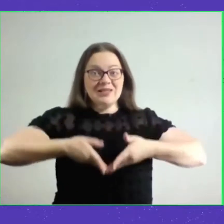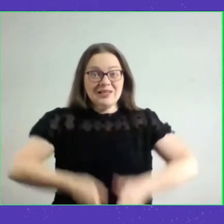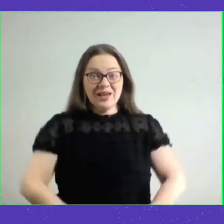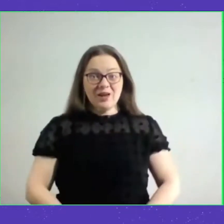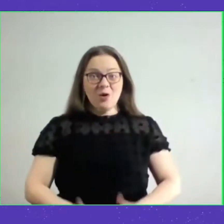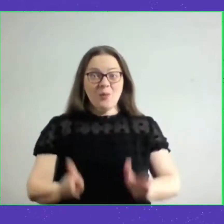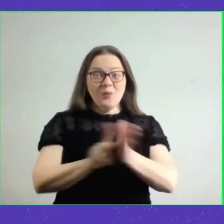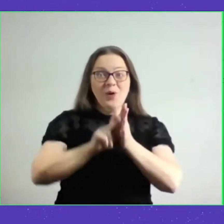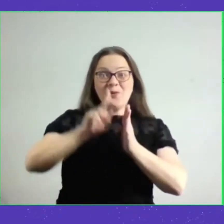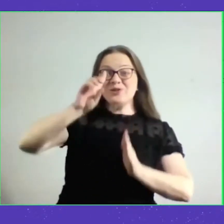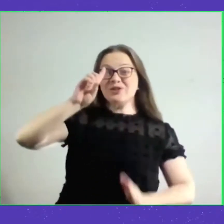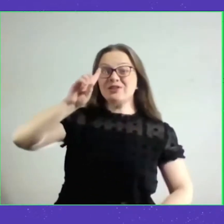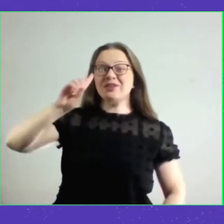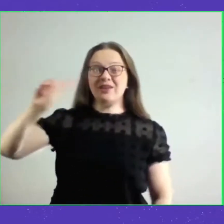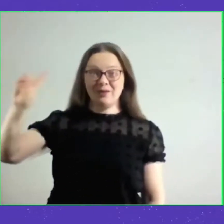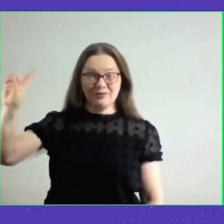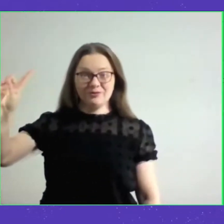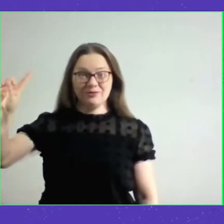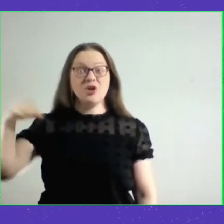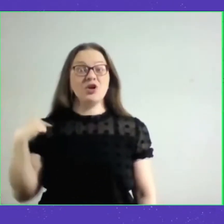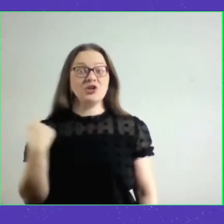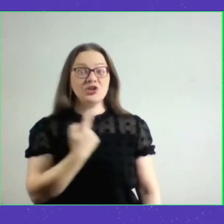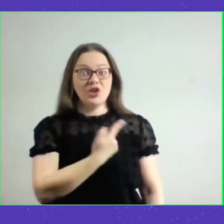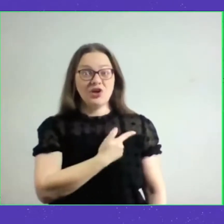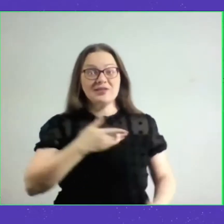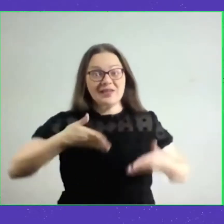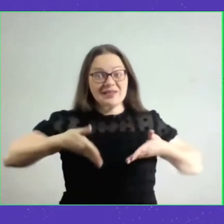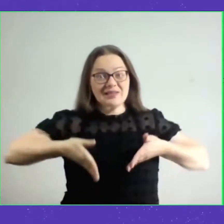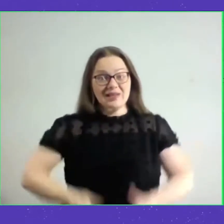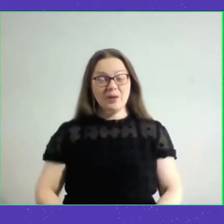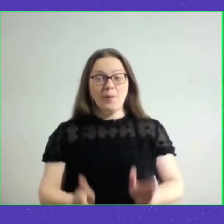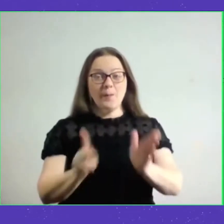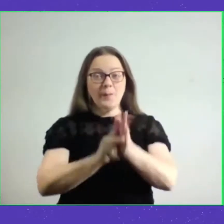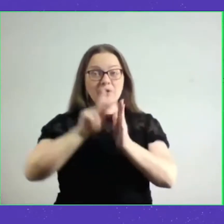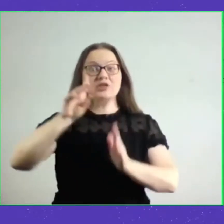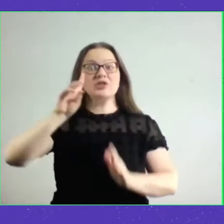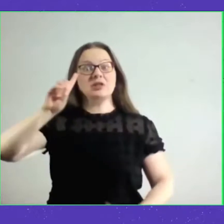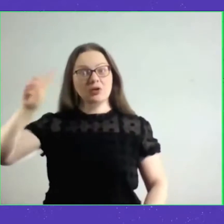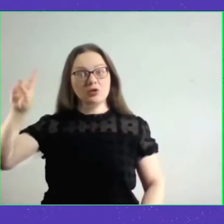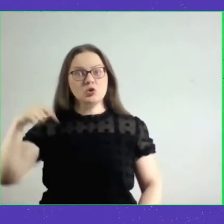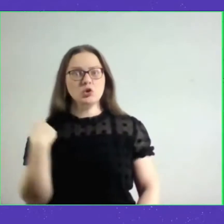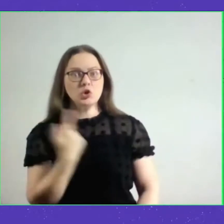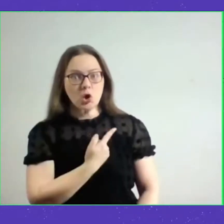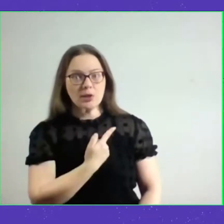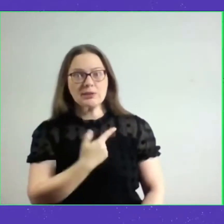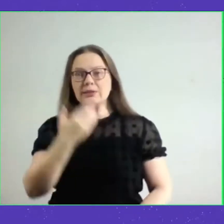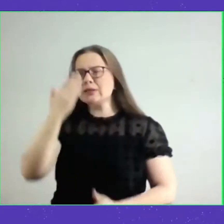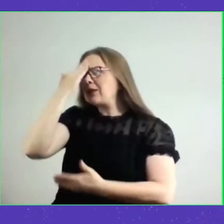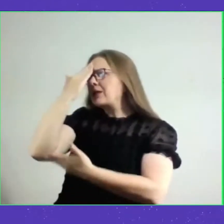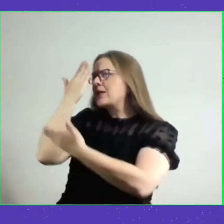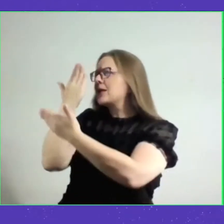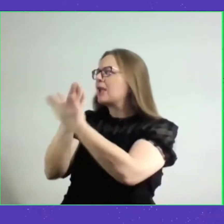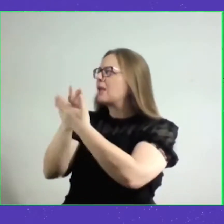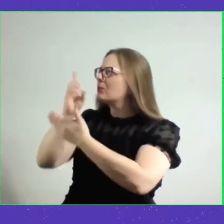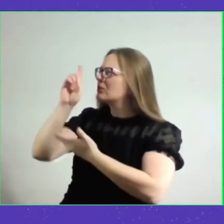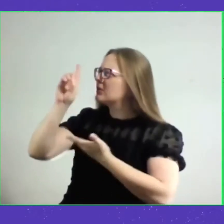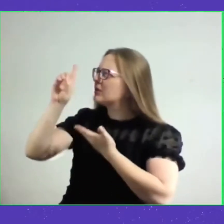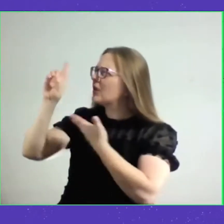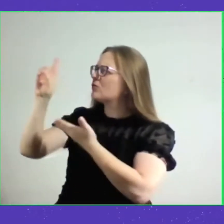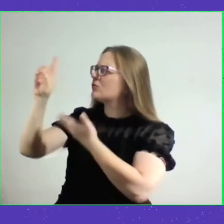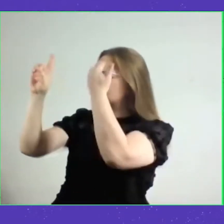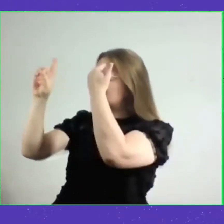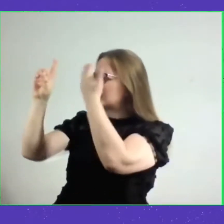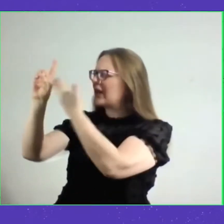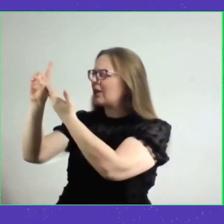nascemos de Deus. Nós que cremos no Senhor, um dia nos voltamos para